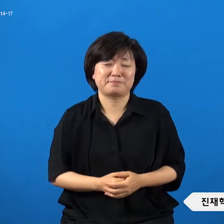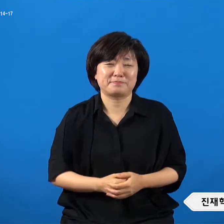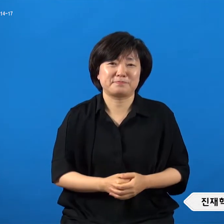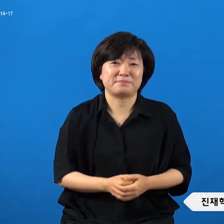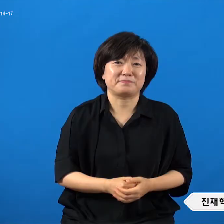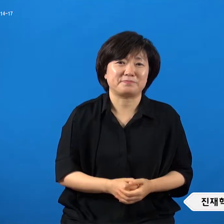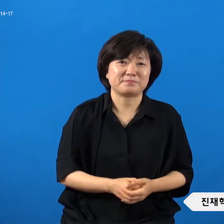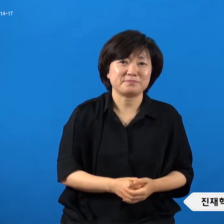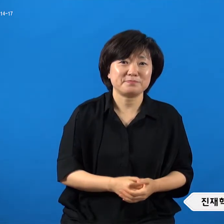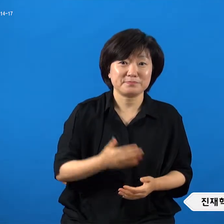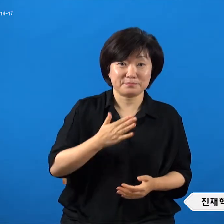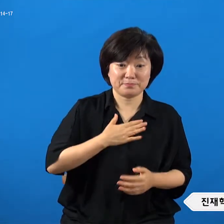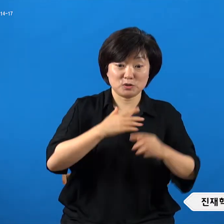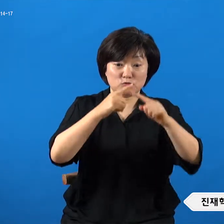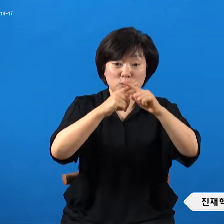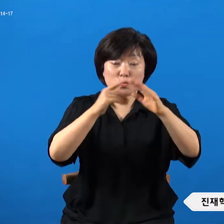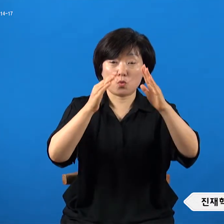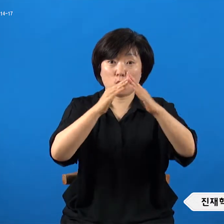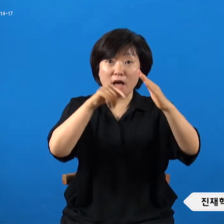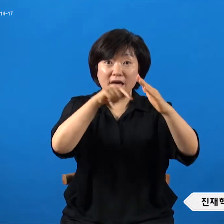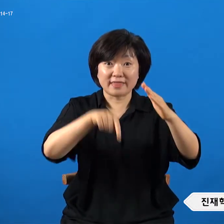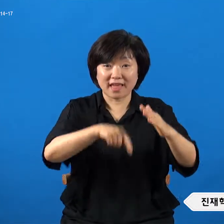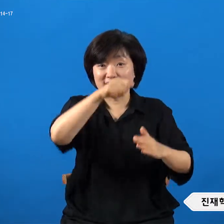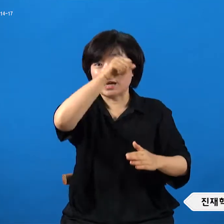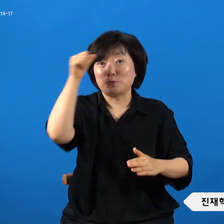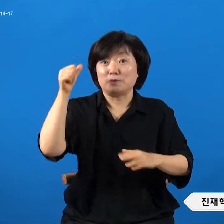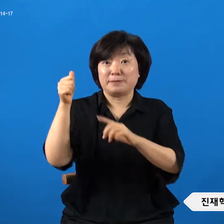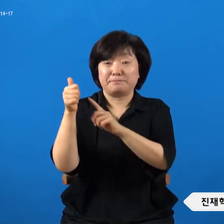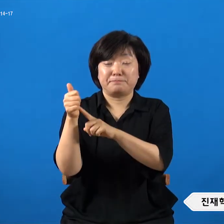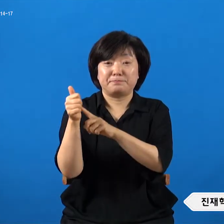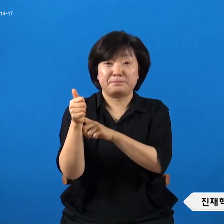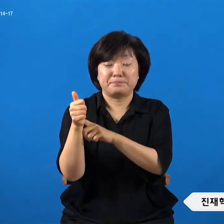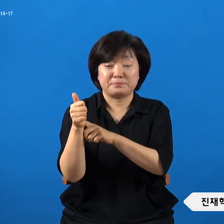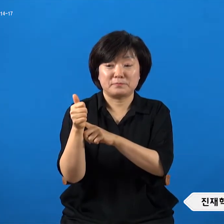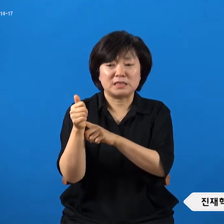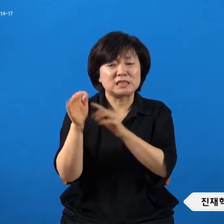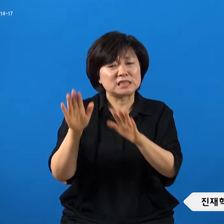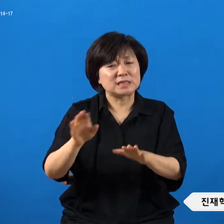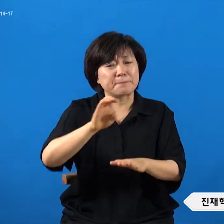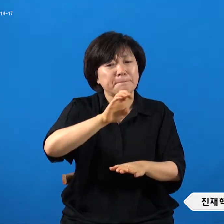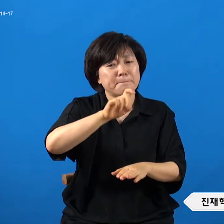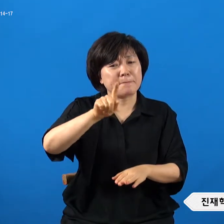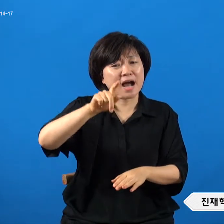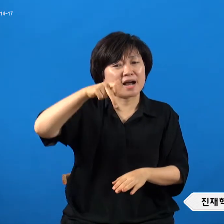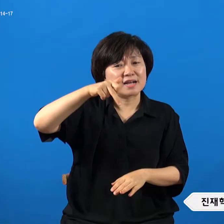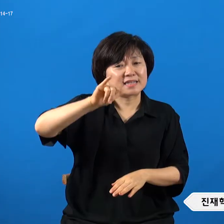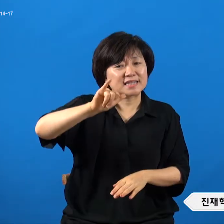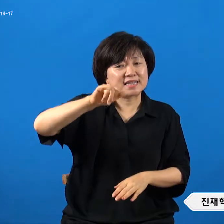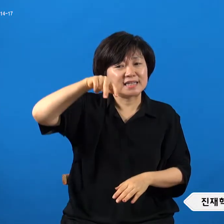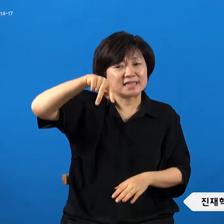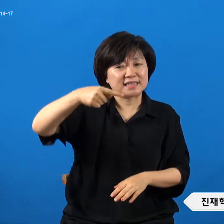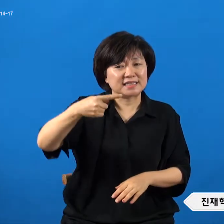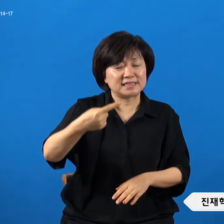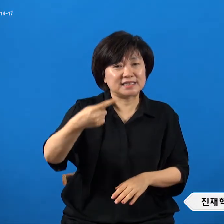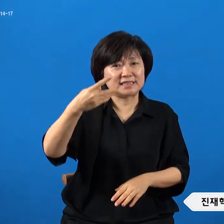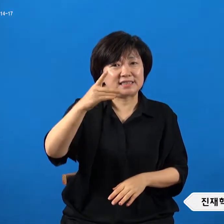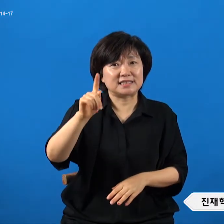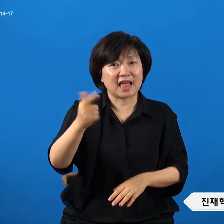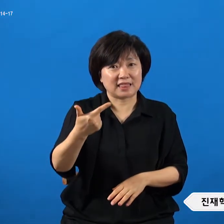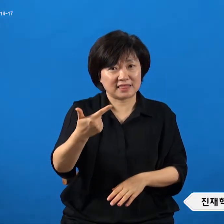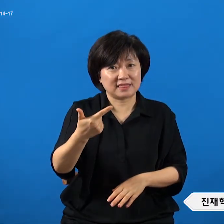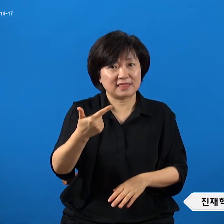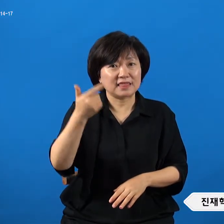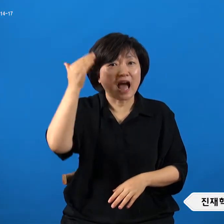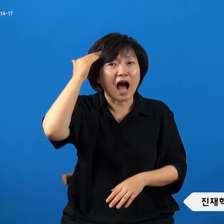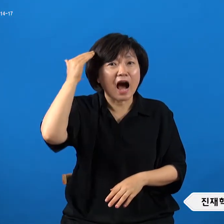말씀합니다. 저희 교회의 장로님이 지금 파키스탄, 우리 한국